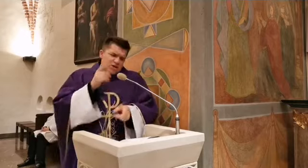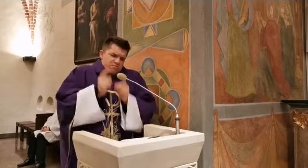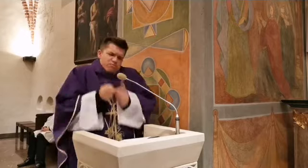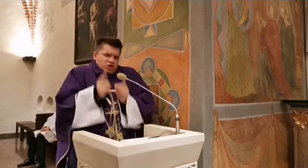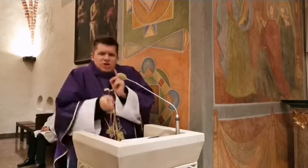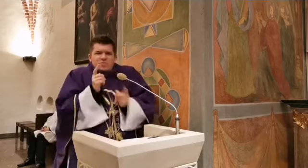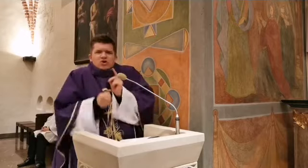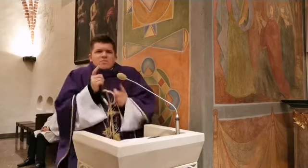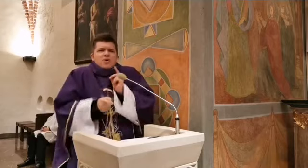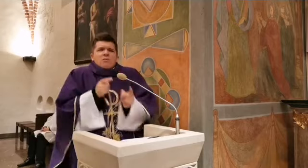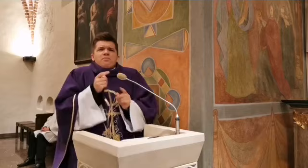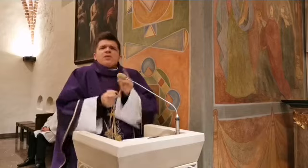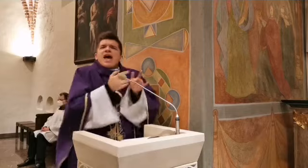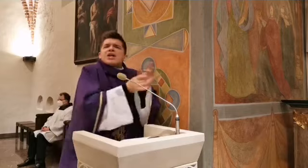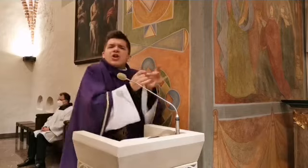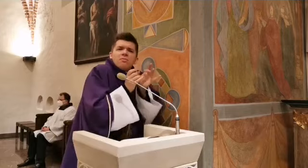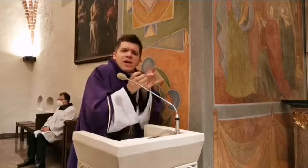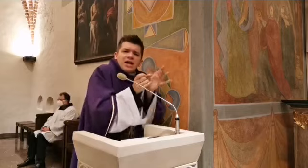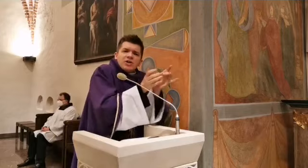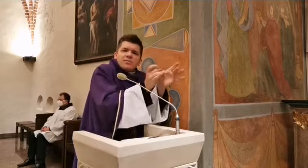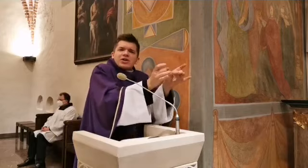Wszyscy szybko